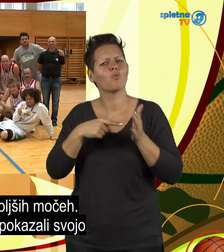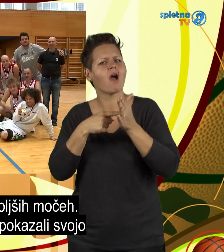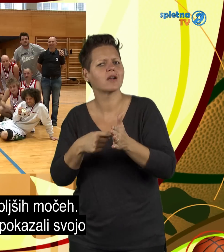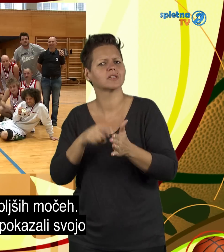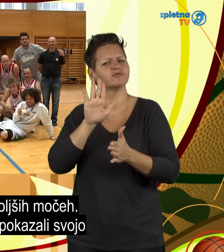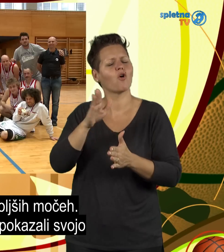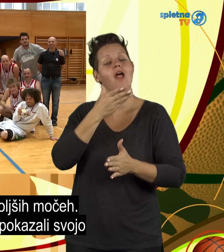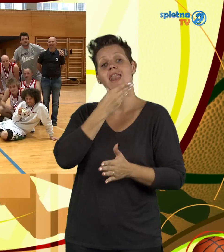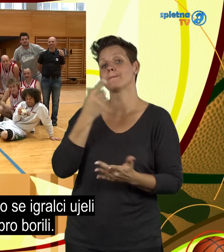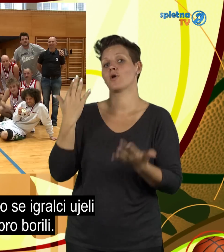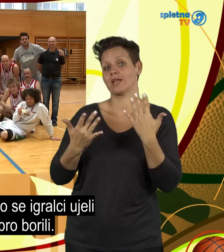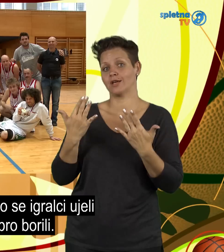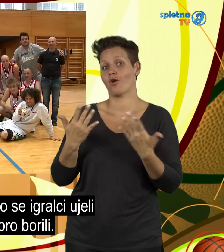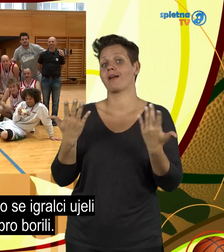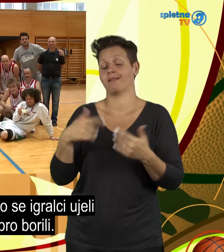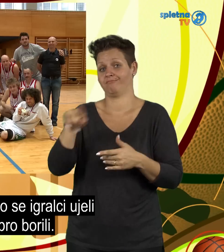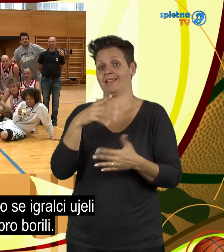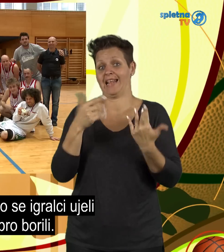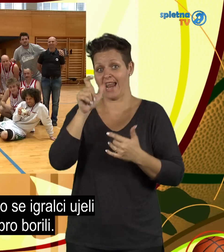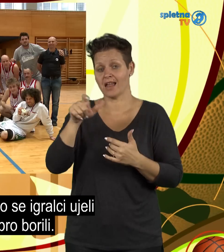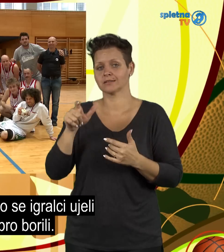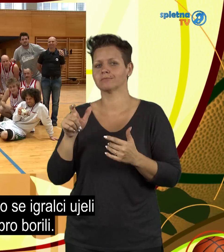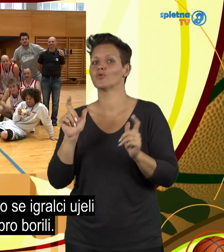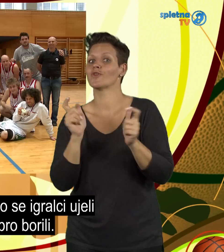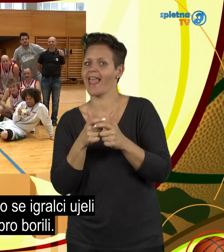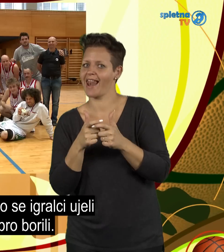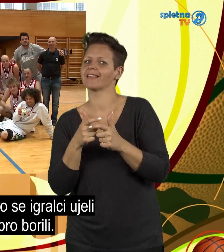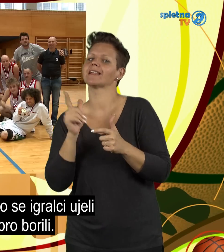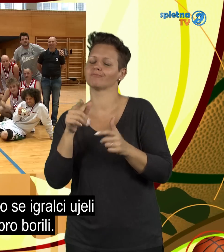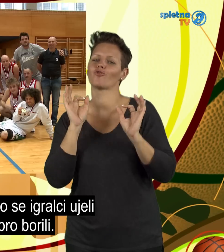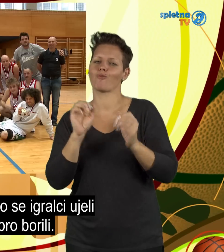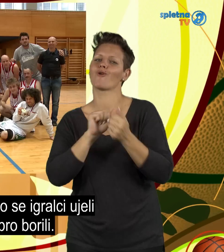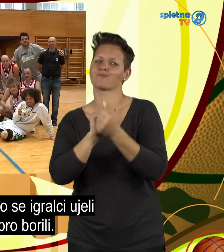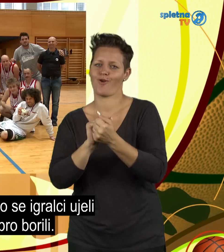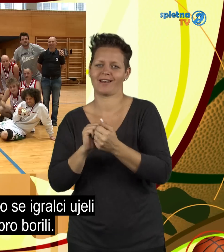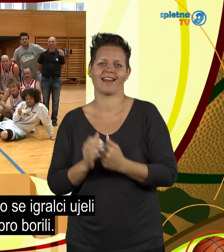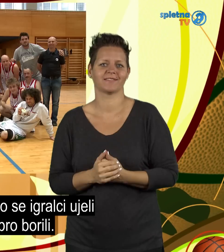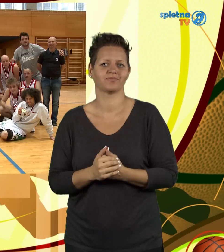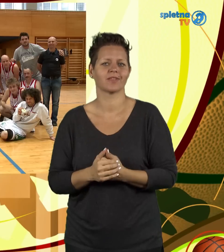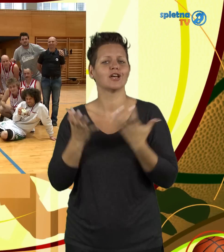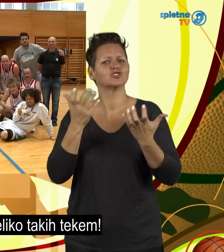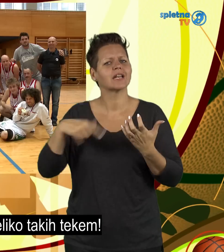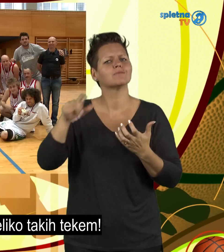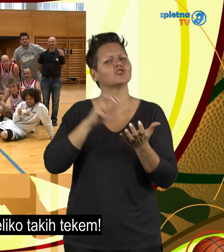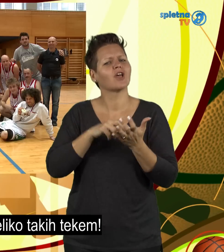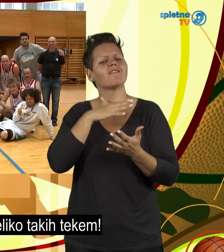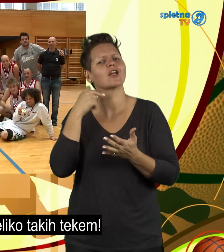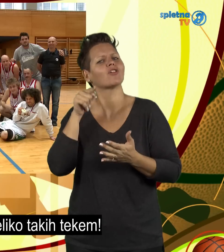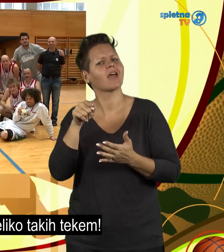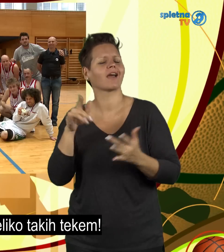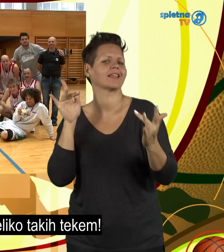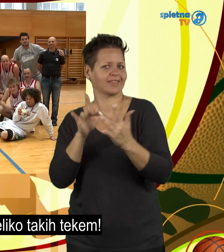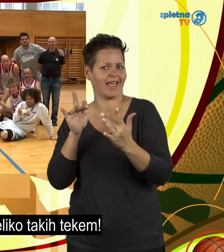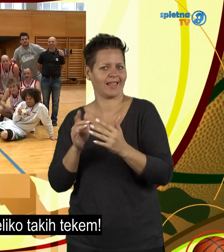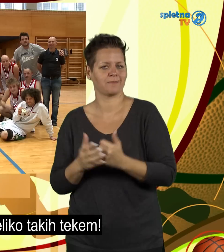Nazadnje so pokazali svojo lepo igro, ker so se igralci ujeli in se dobro borili. Želimo jim še